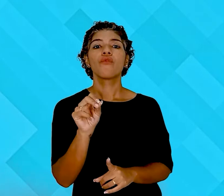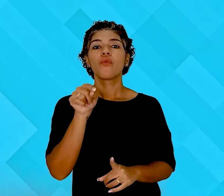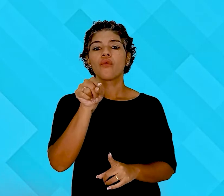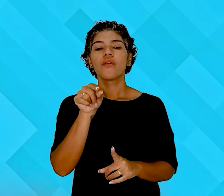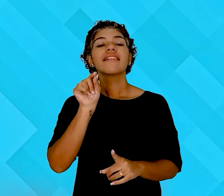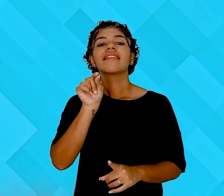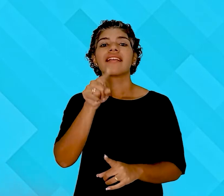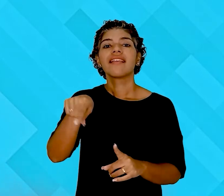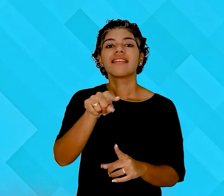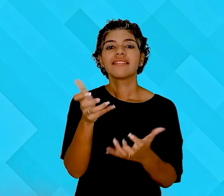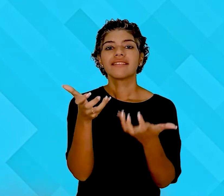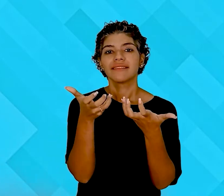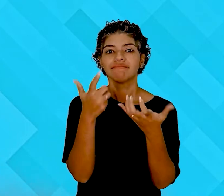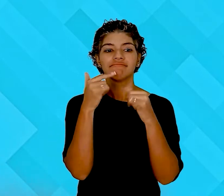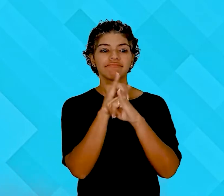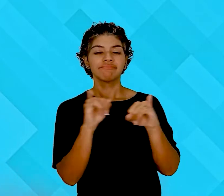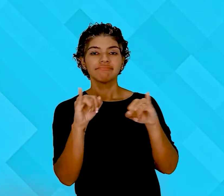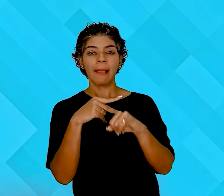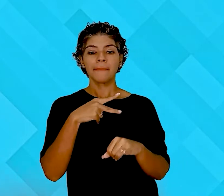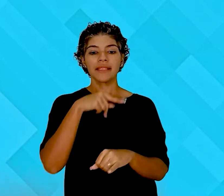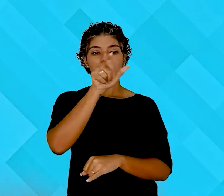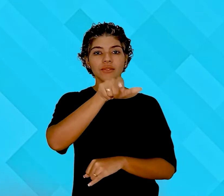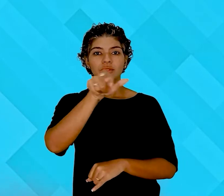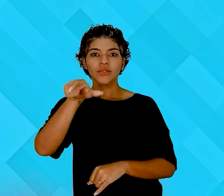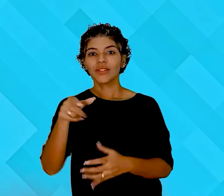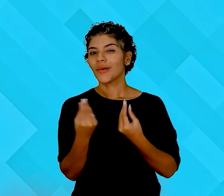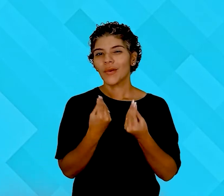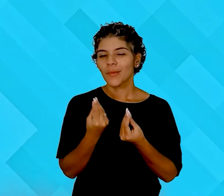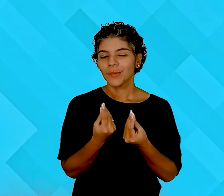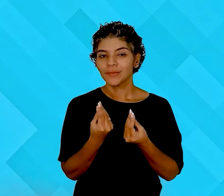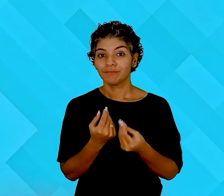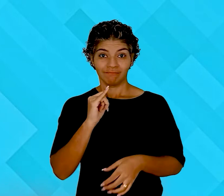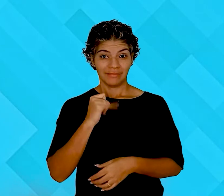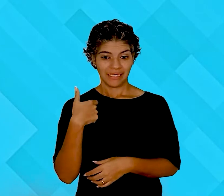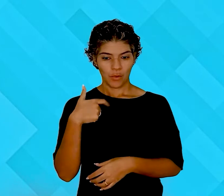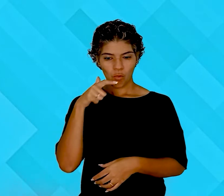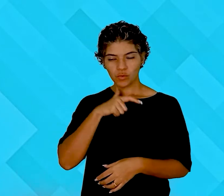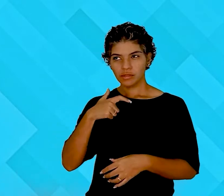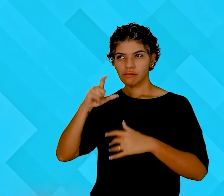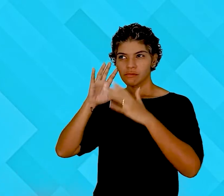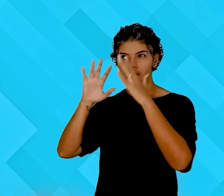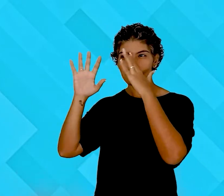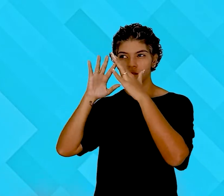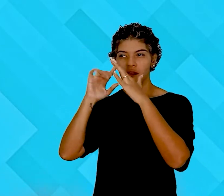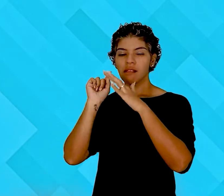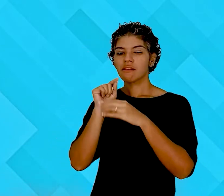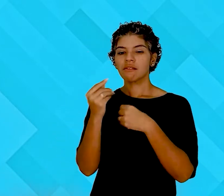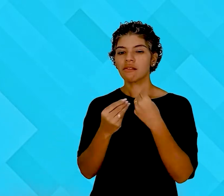Se eu consigo visualizar e dar nome, e dar idade, e dizer tem filho ou não tem,